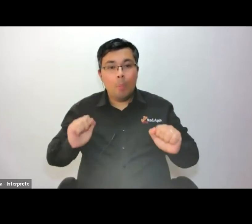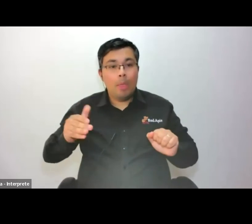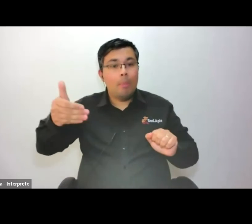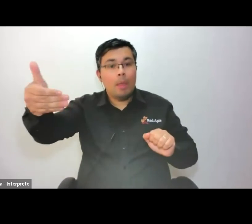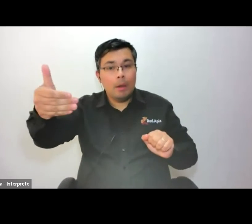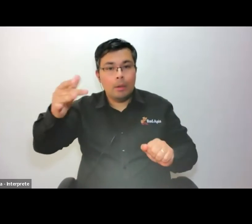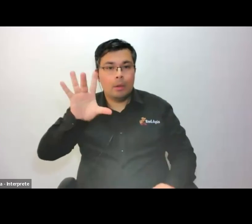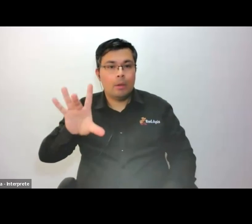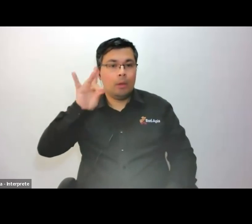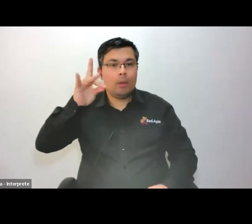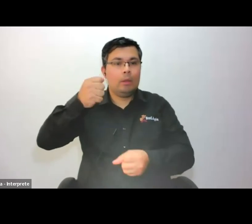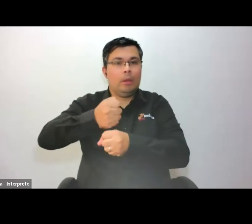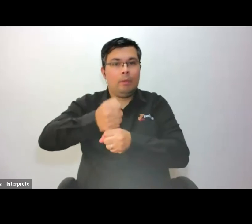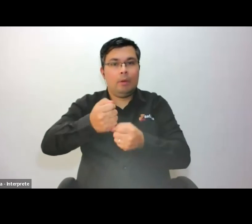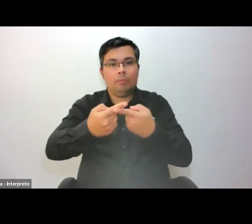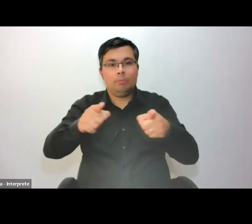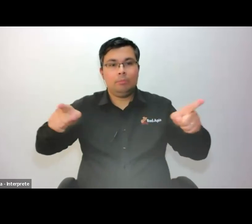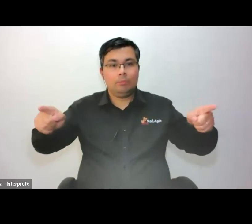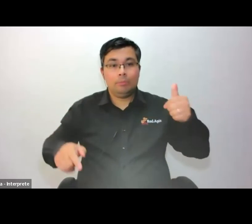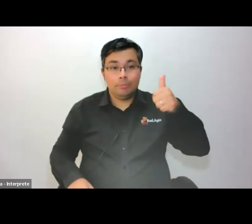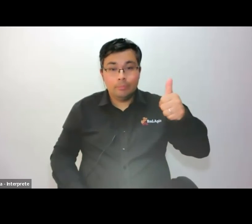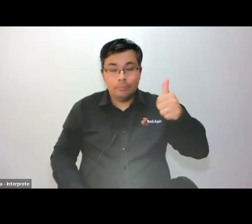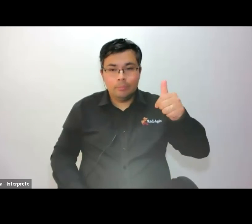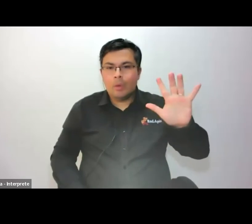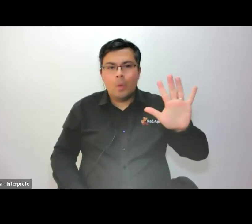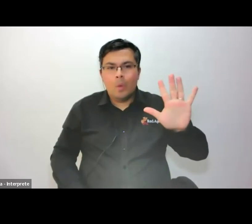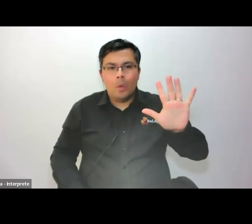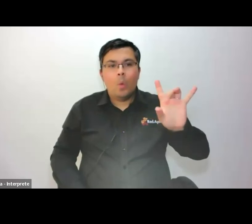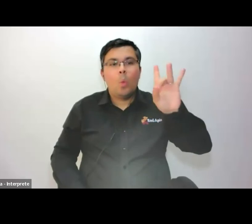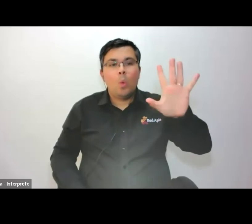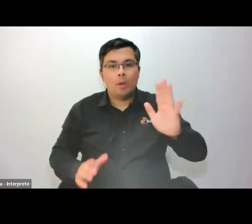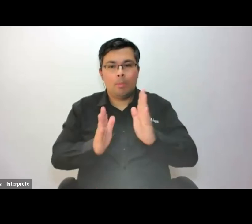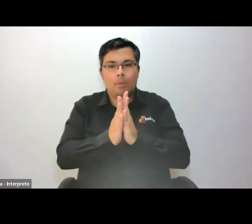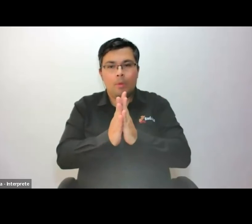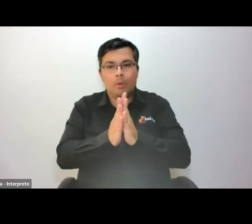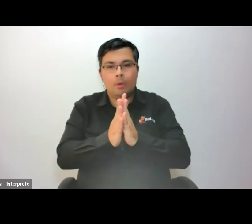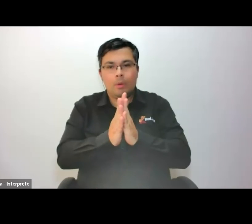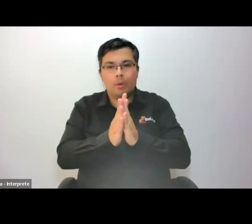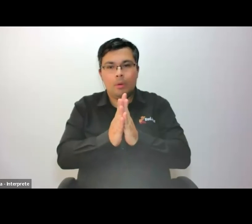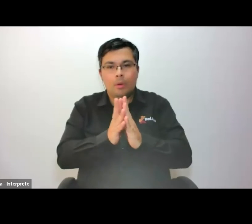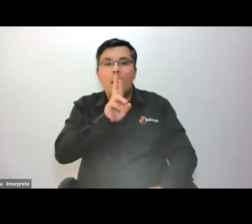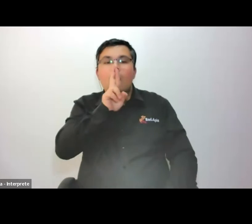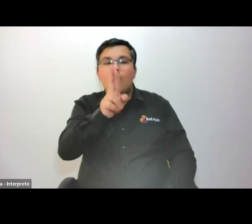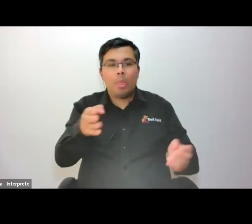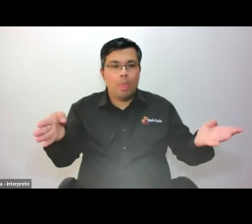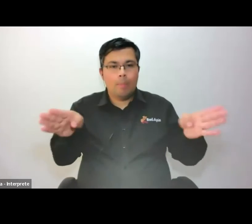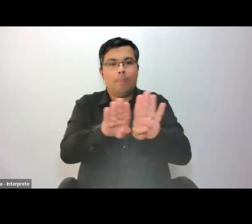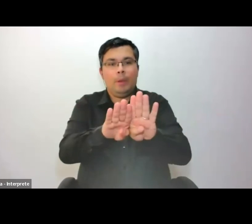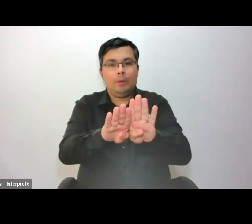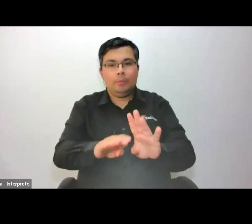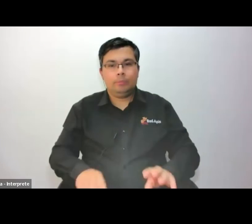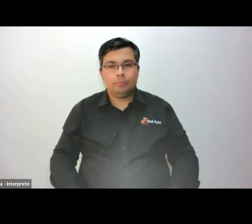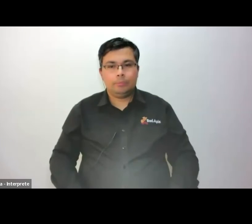sale de un Marcela, escritorio. Dale. sí, no, solo para que cierren la respuesta, y esto